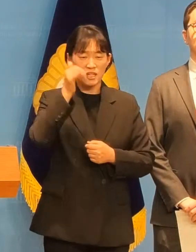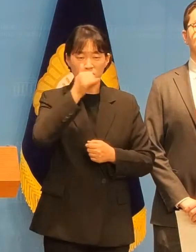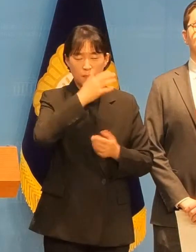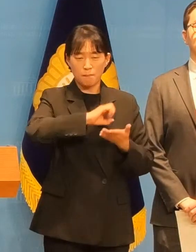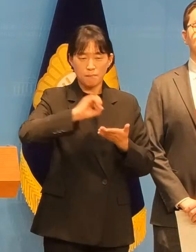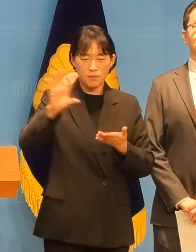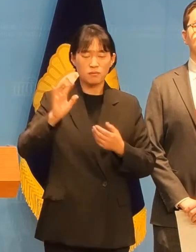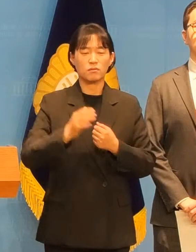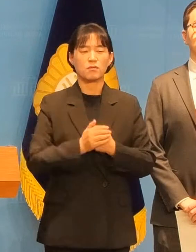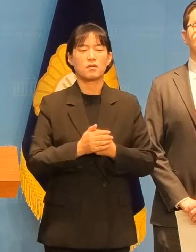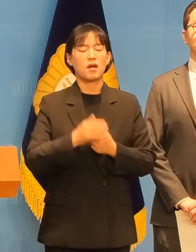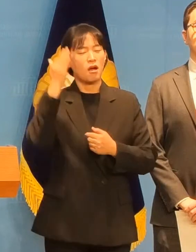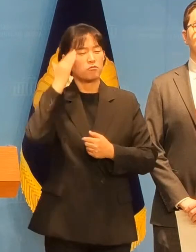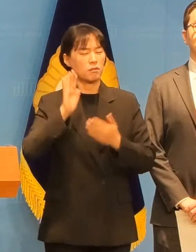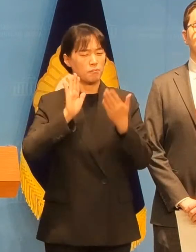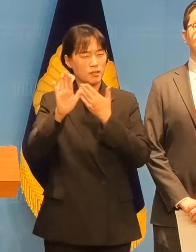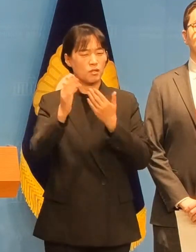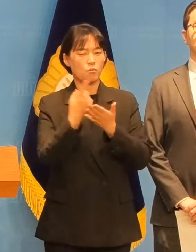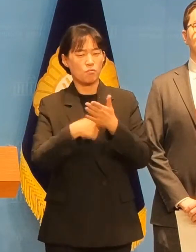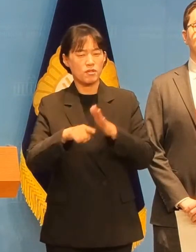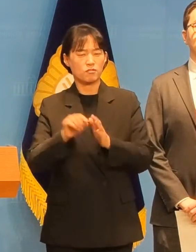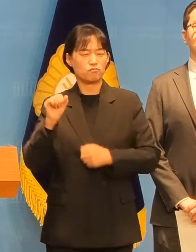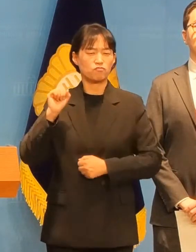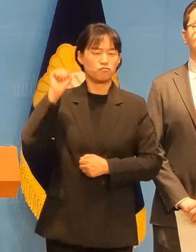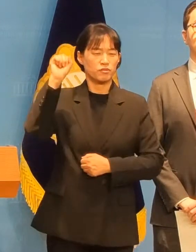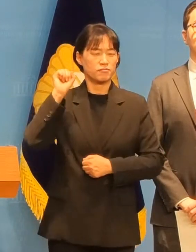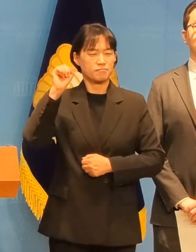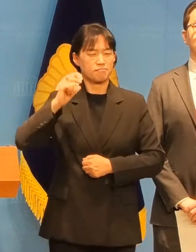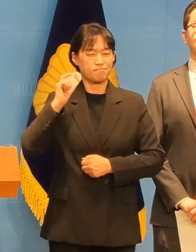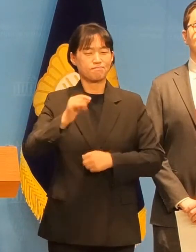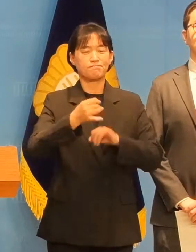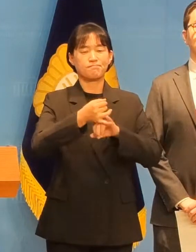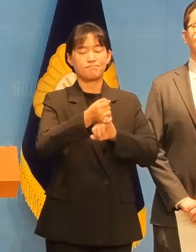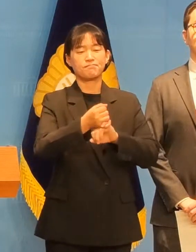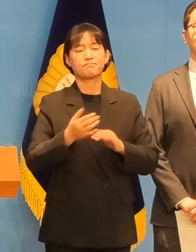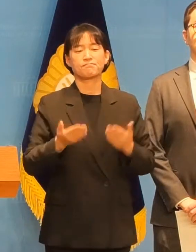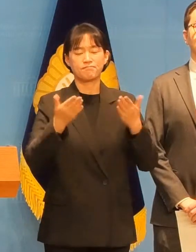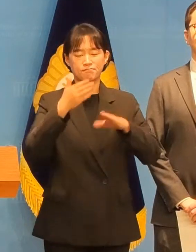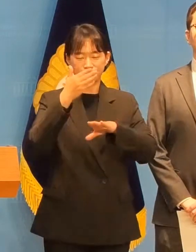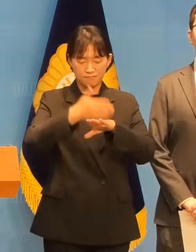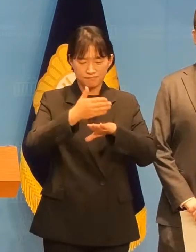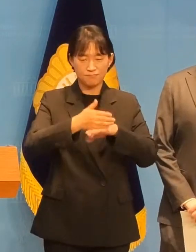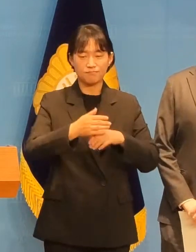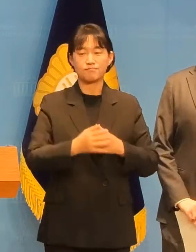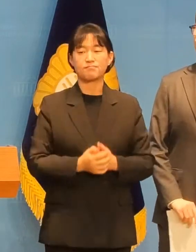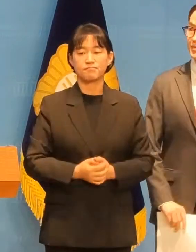대한민국의 미래를 위해 투쟁할 것을 굳게 약속합니다. 감사합니다.